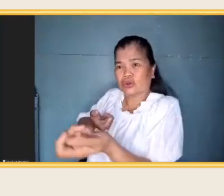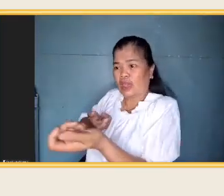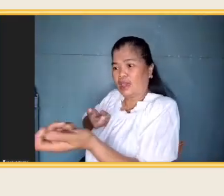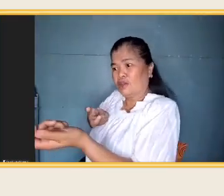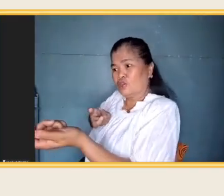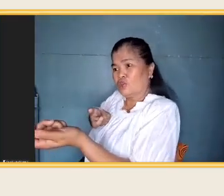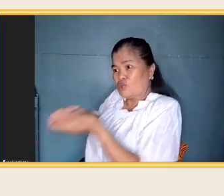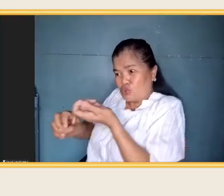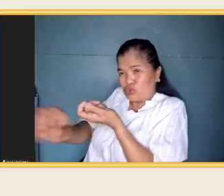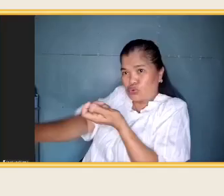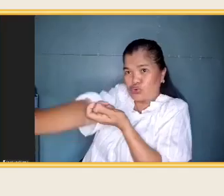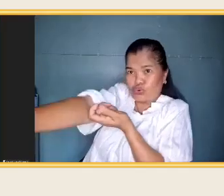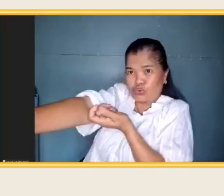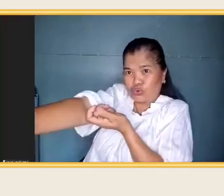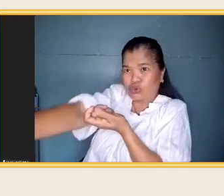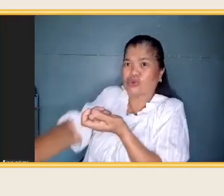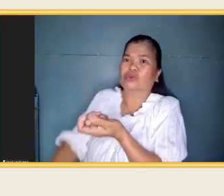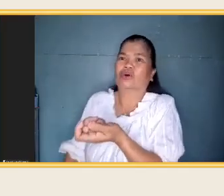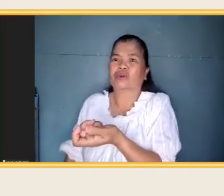okay?